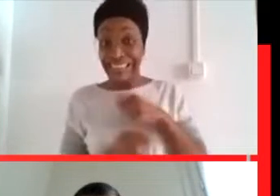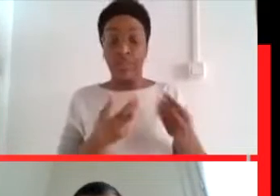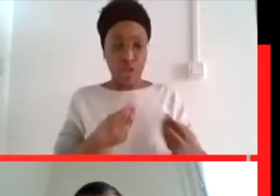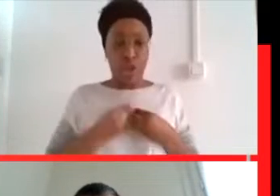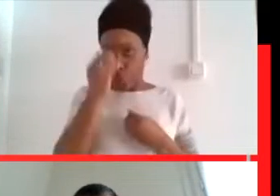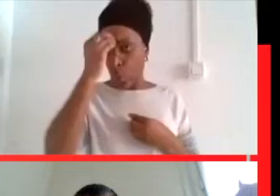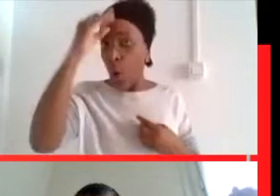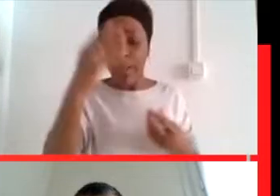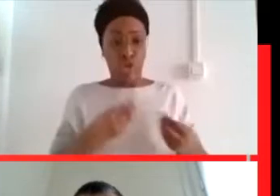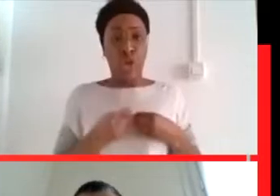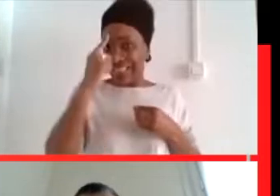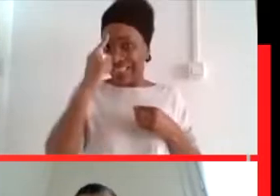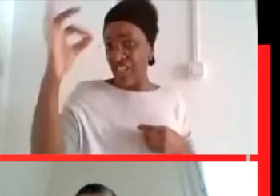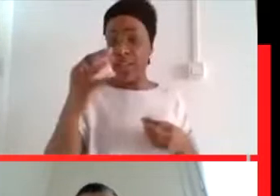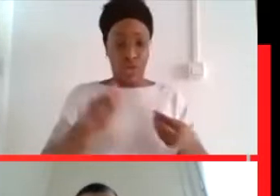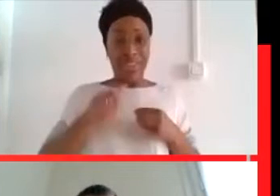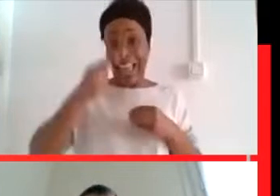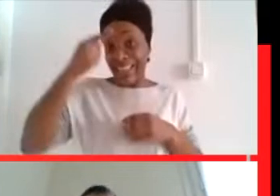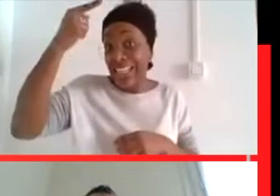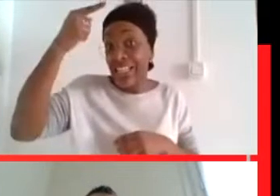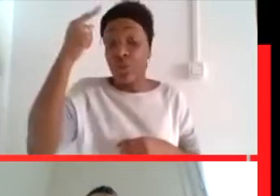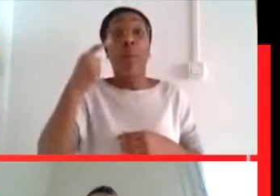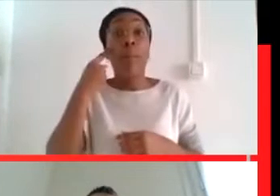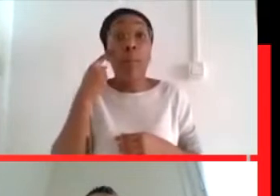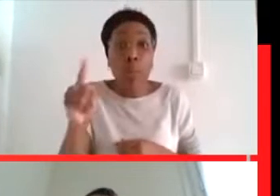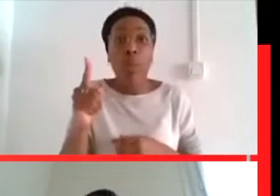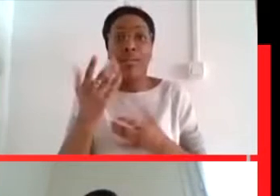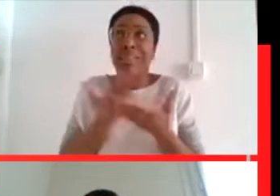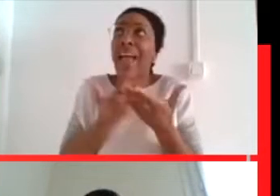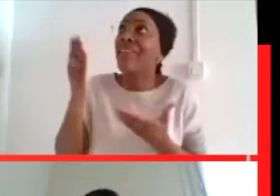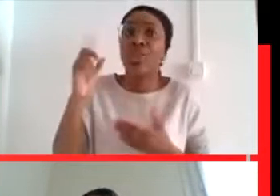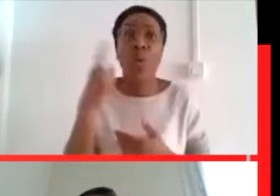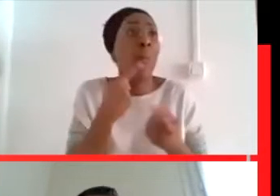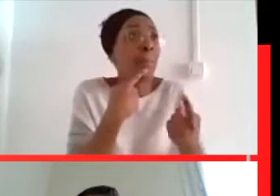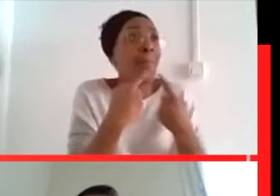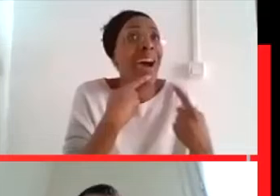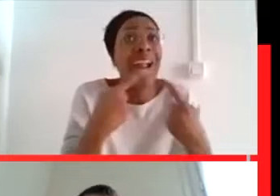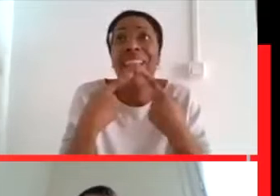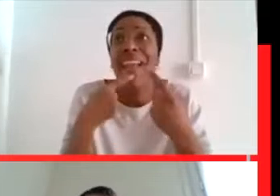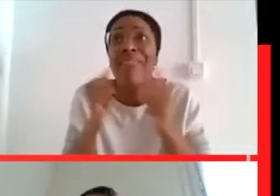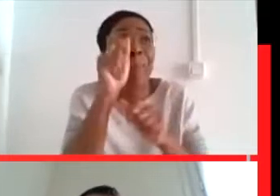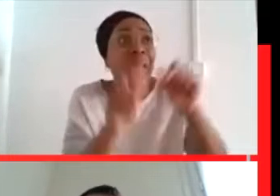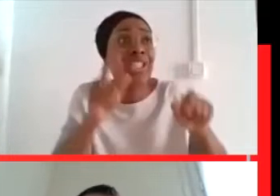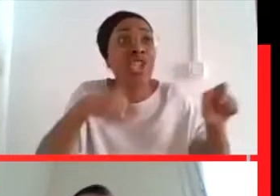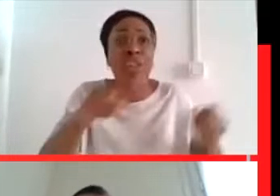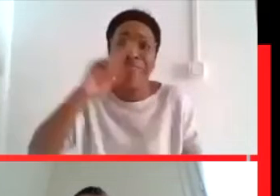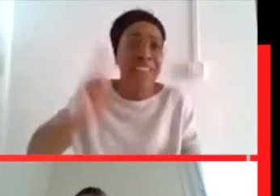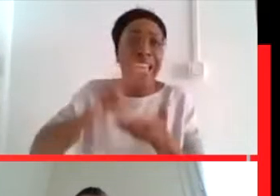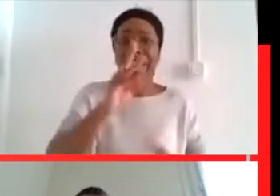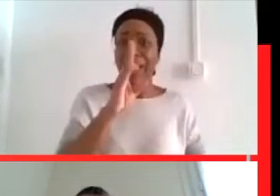connaissance, la sagesse, l'intelligence pour pouvoir parler aux autres avec vérité, avec